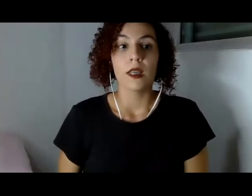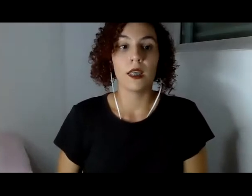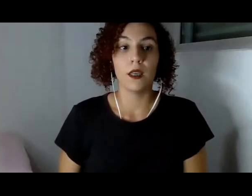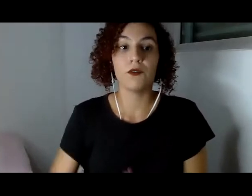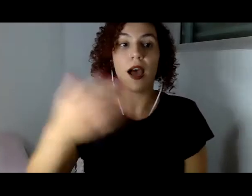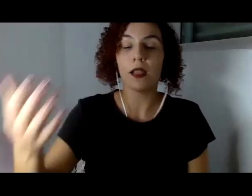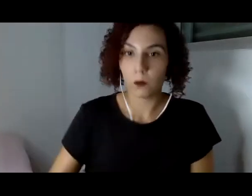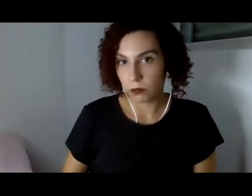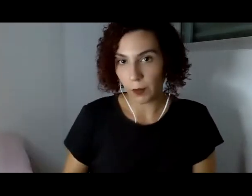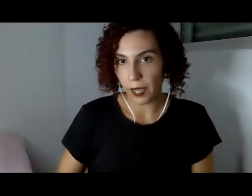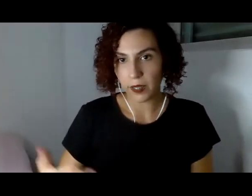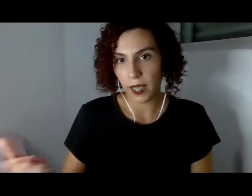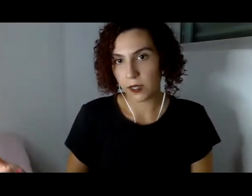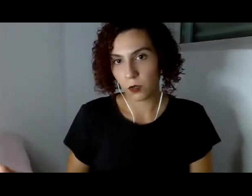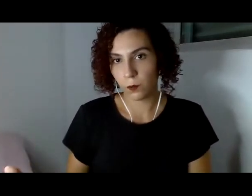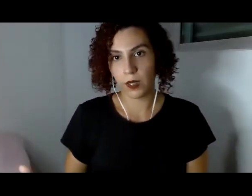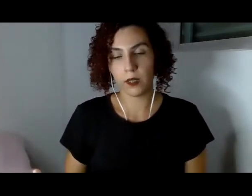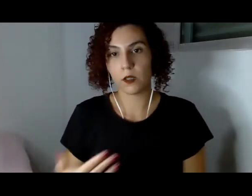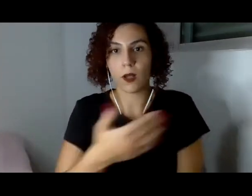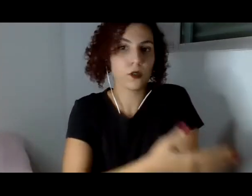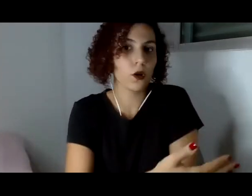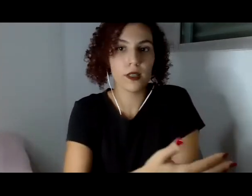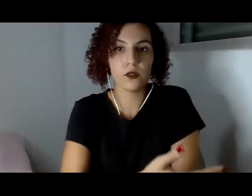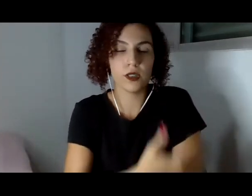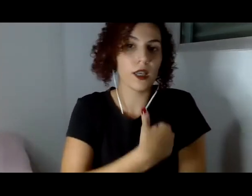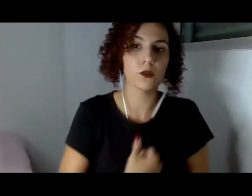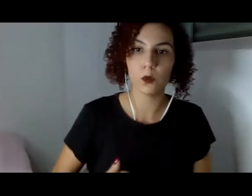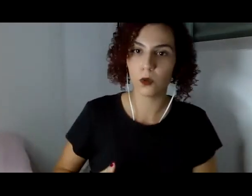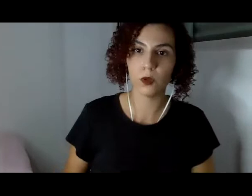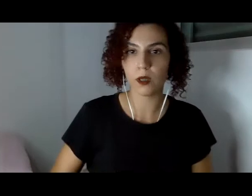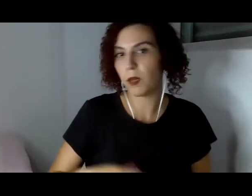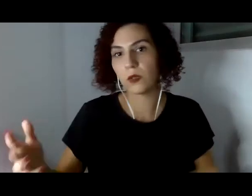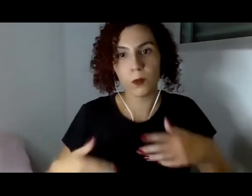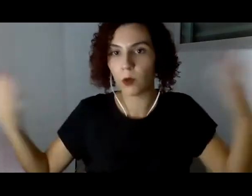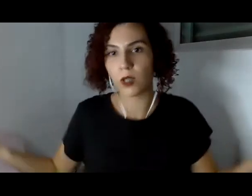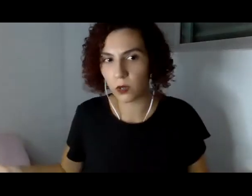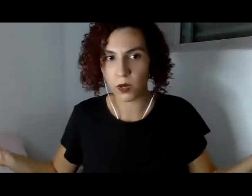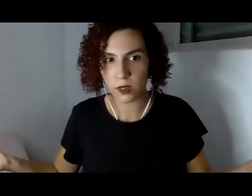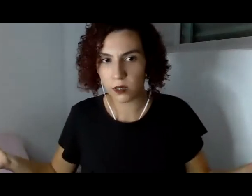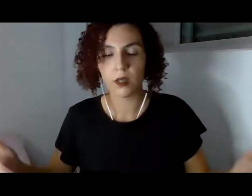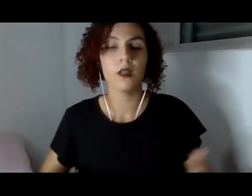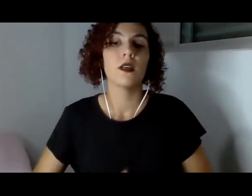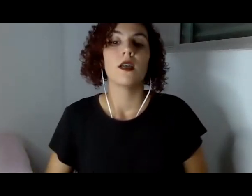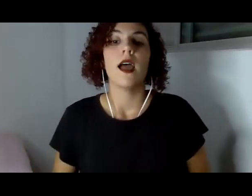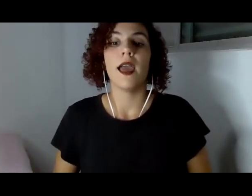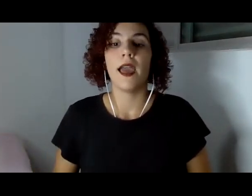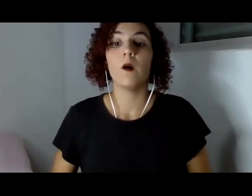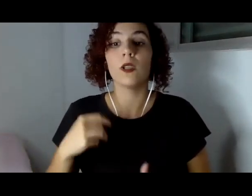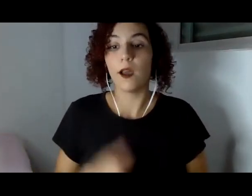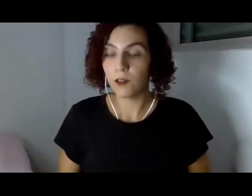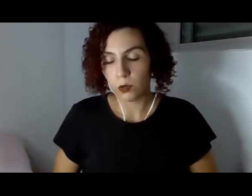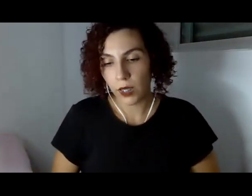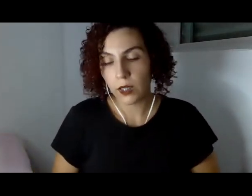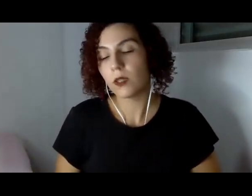irmãos que falam também, né, sobre situações de ser surdo e também sobre outras coisas.